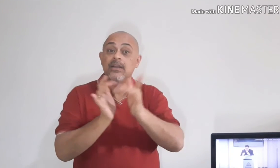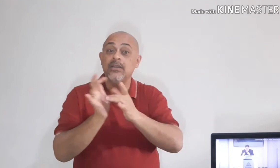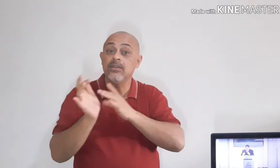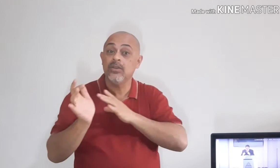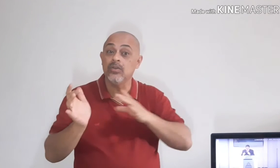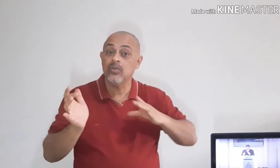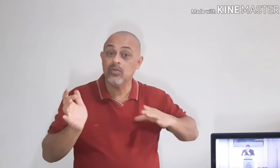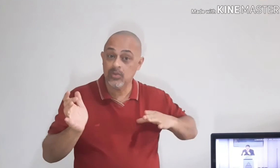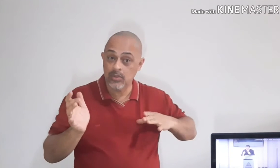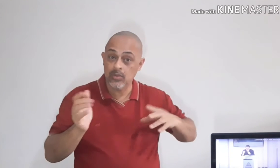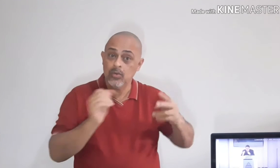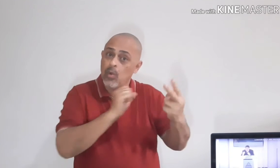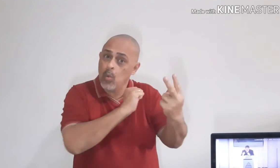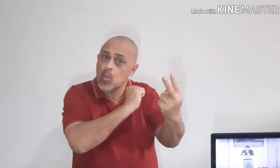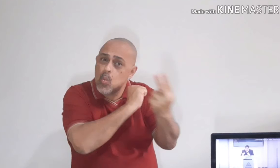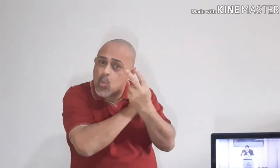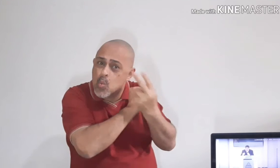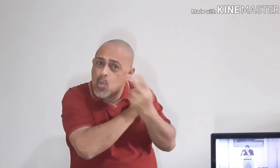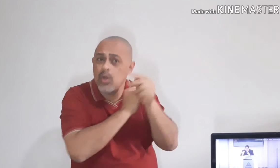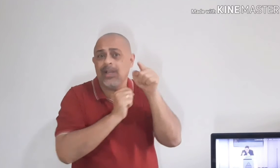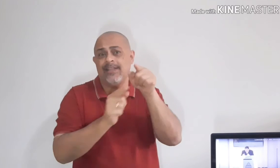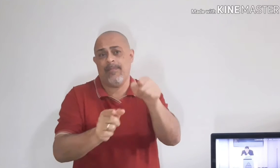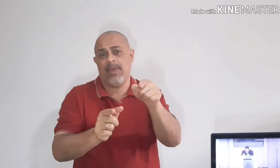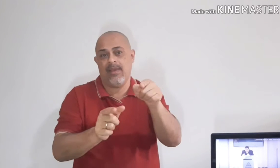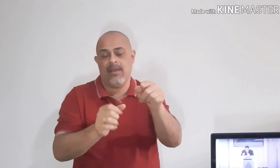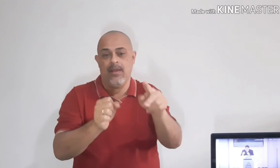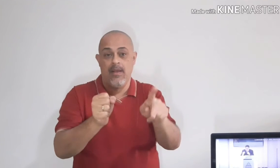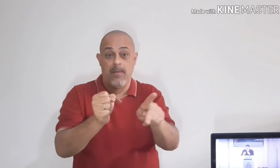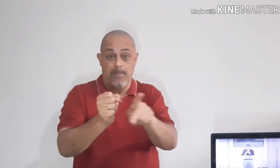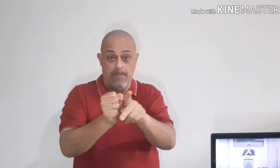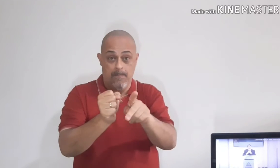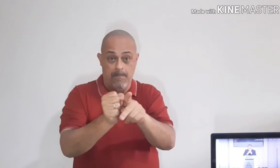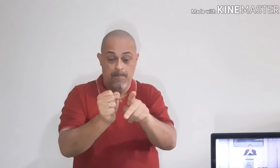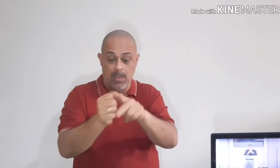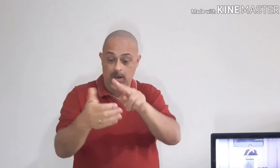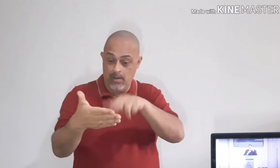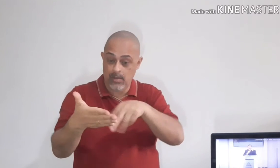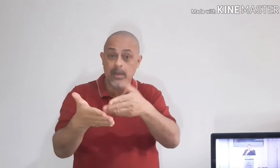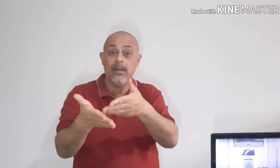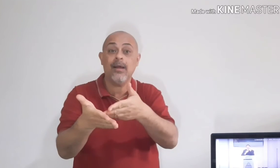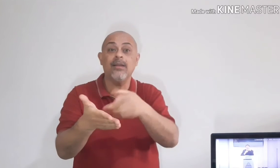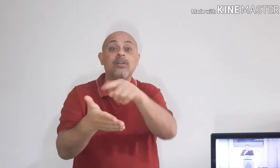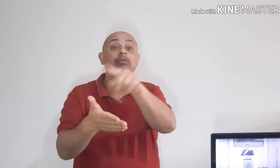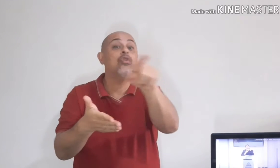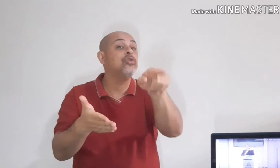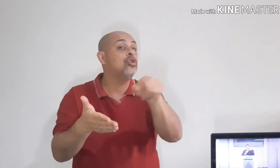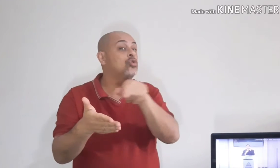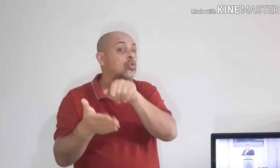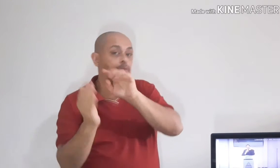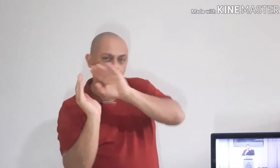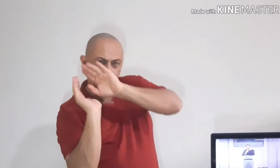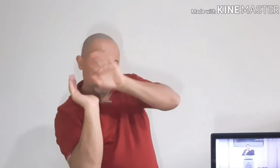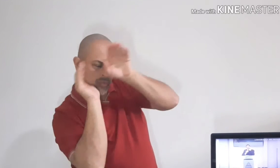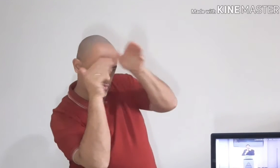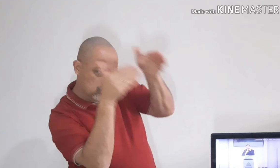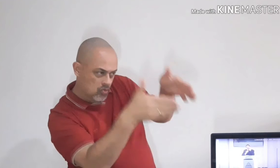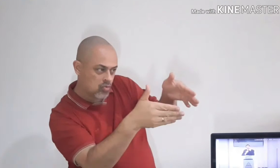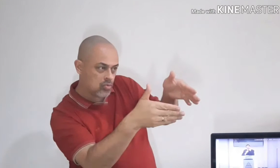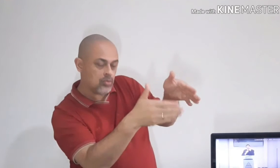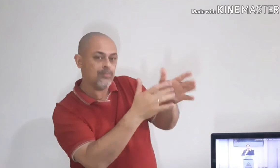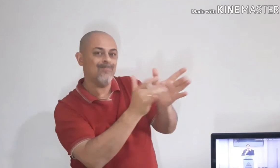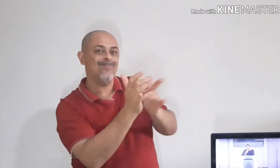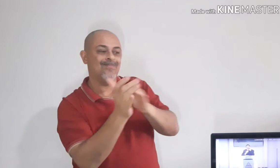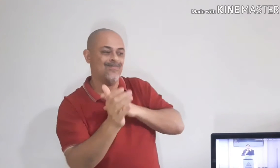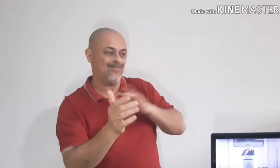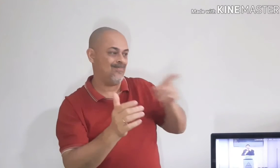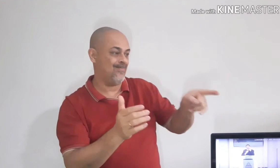Pedro 2,25, e vos convertestes ao bispo das vossas almas, isso indica que o Senhor está